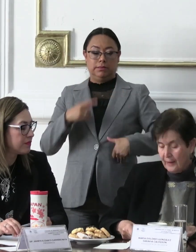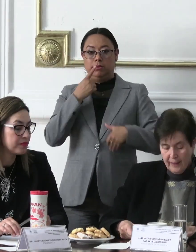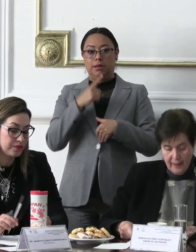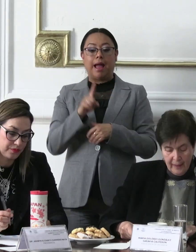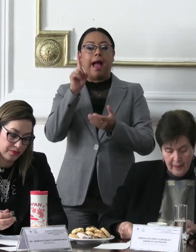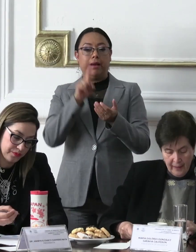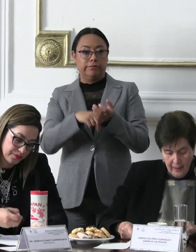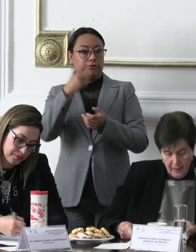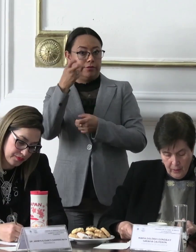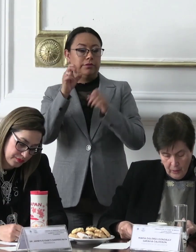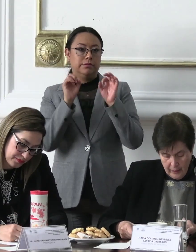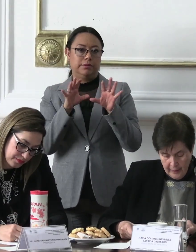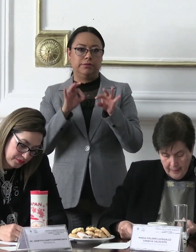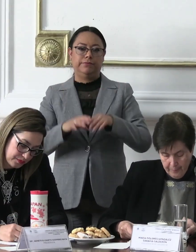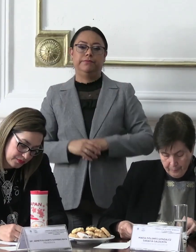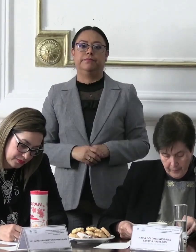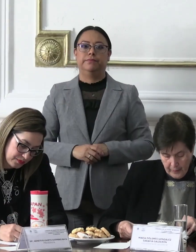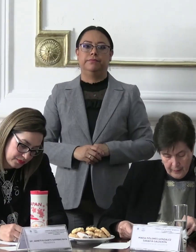oficinas.